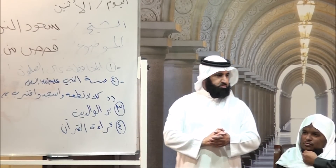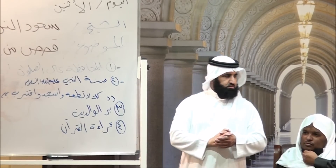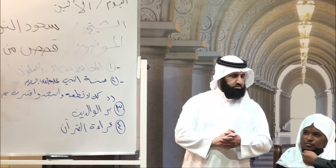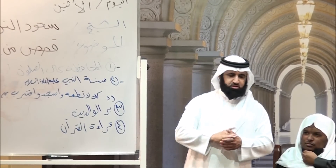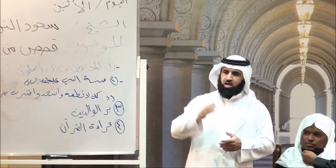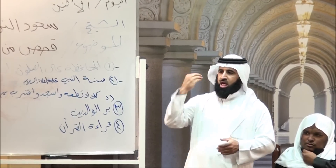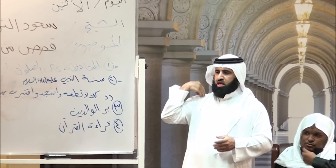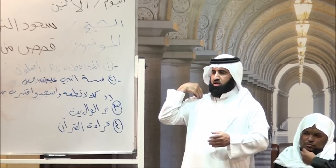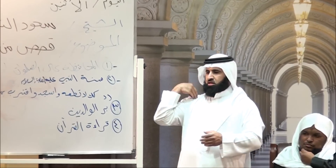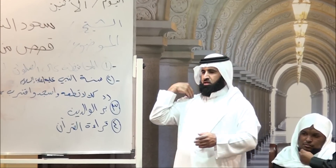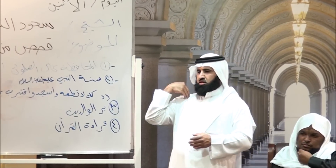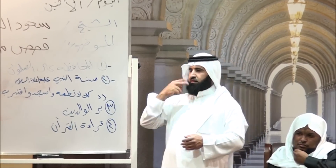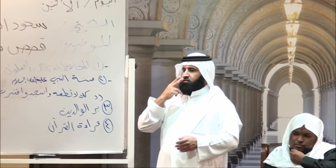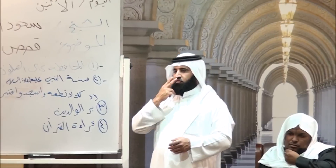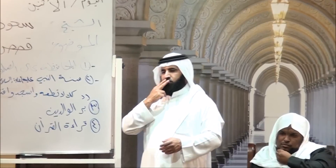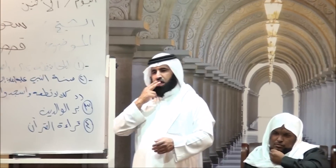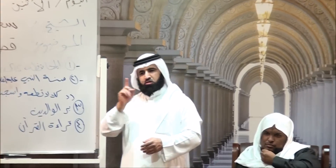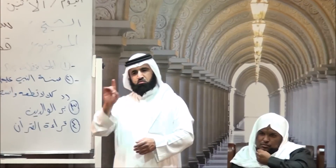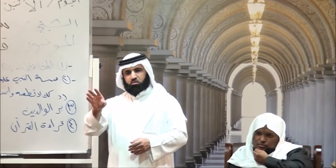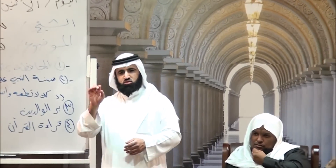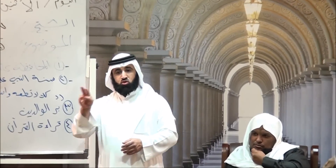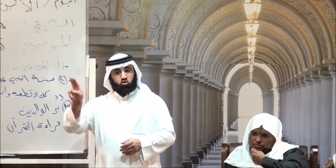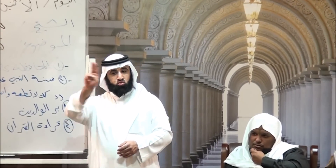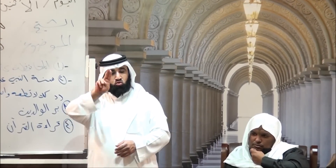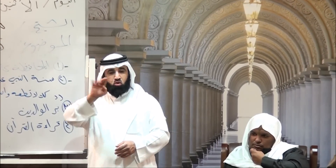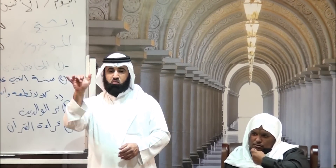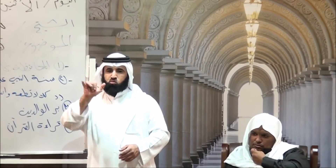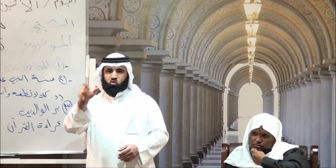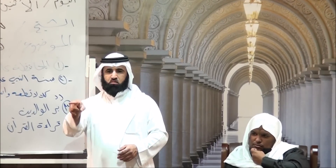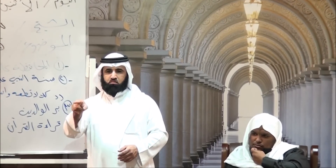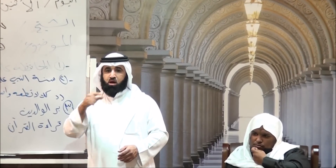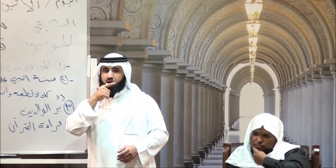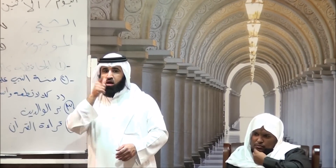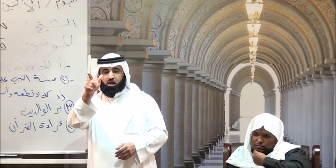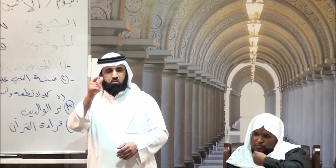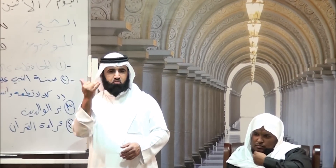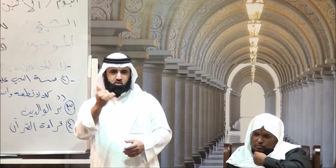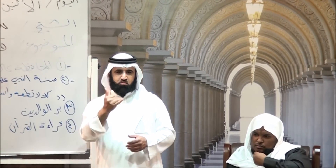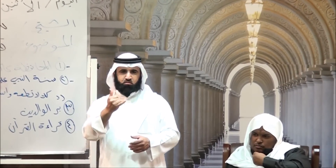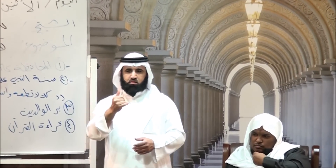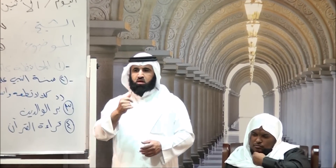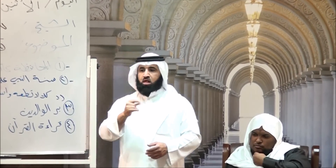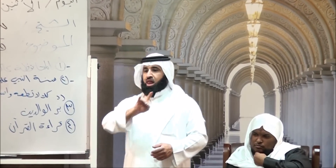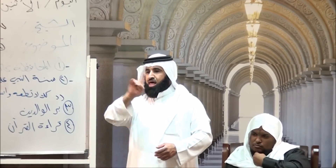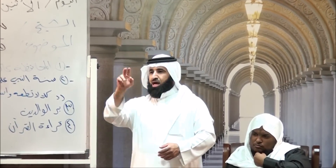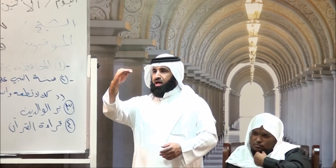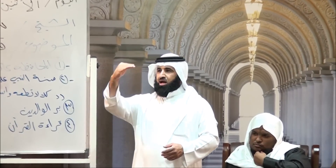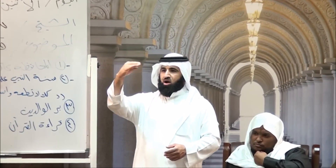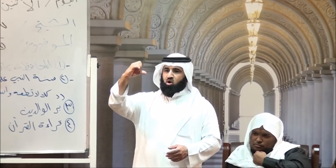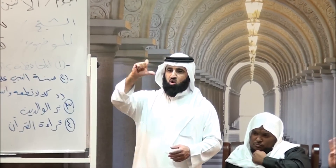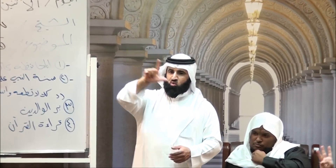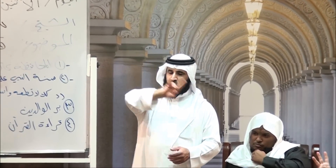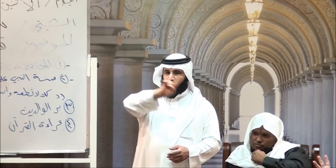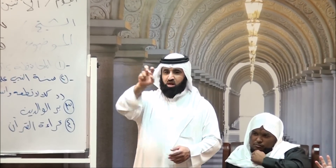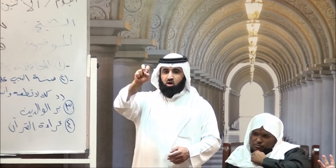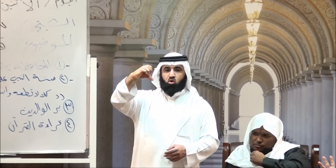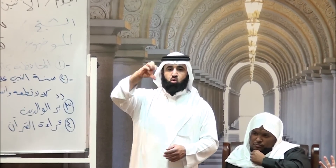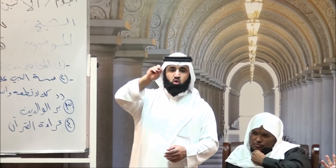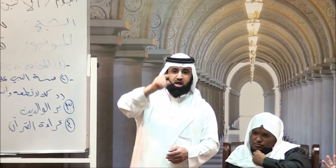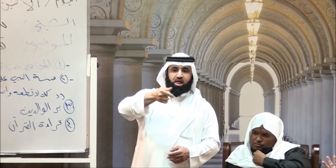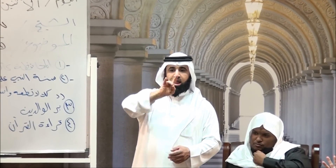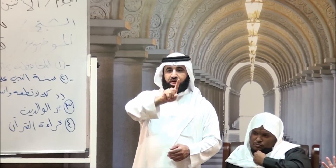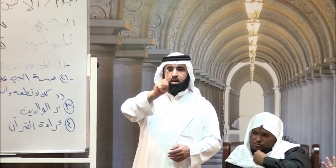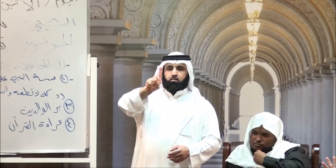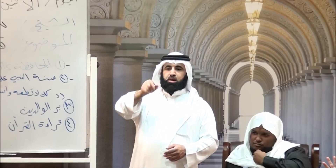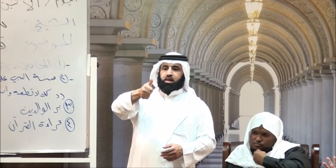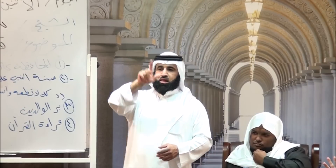جزاه الله خير الأخ فايز الثبيتي سؤالا عظيم ومهم عن هذه الكلمة. أولا فضلها، قال النبي عليه الصلاة والسلام لأحد الصحابة عبد الله